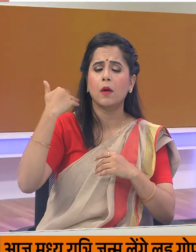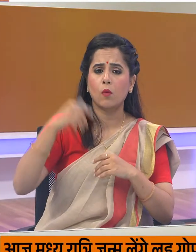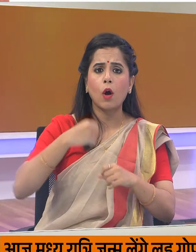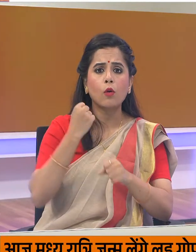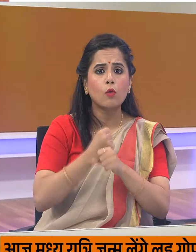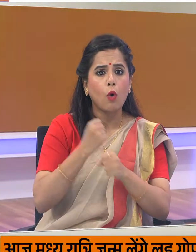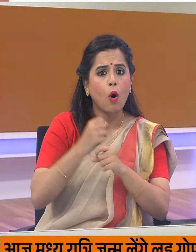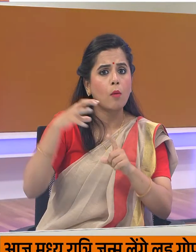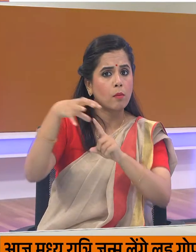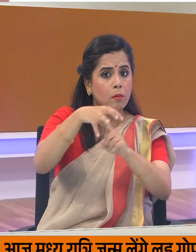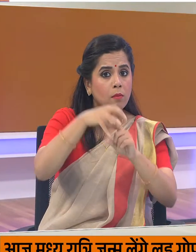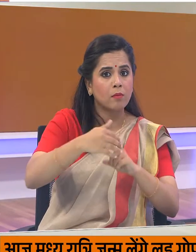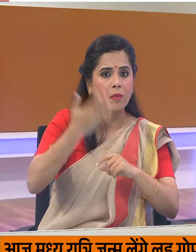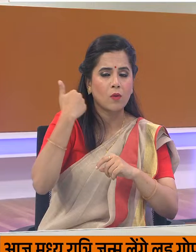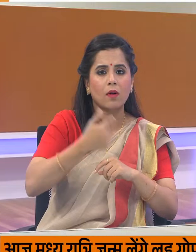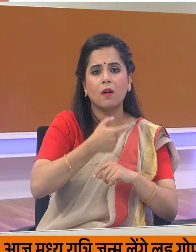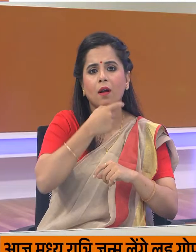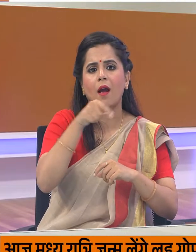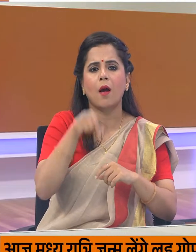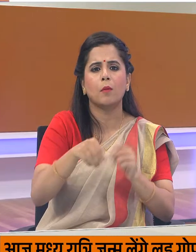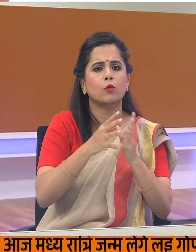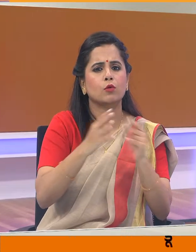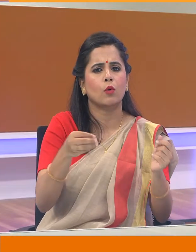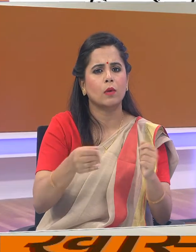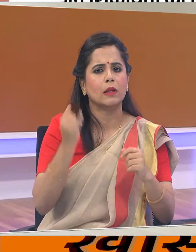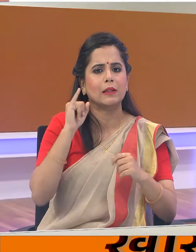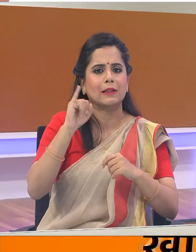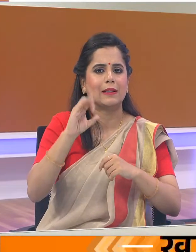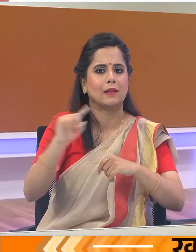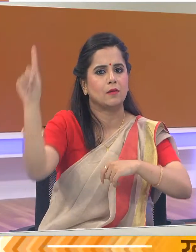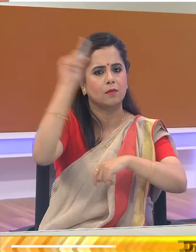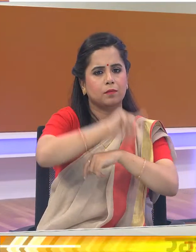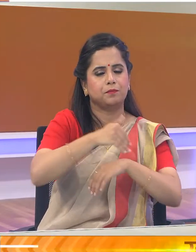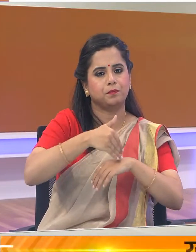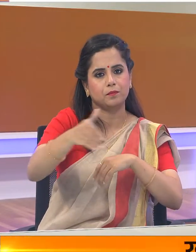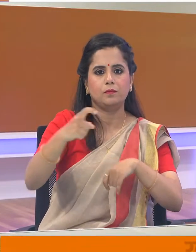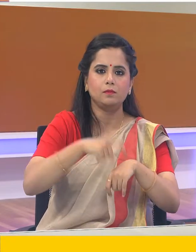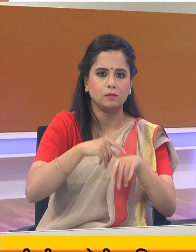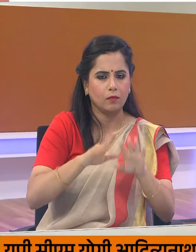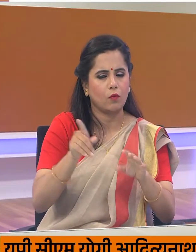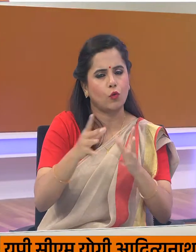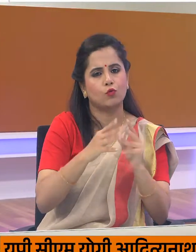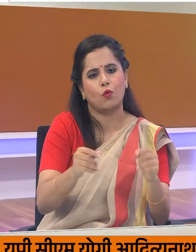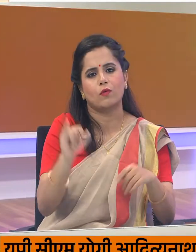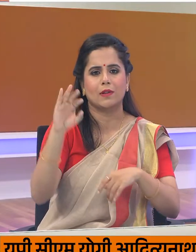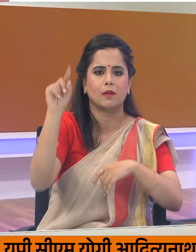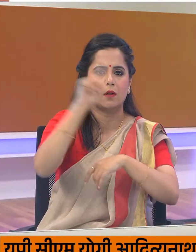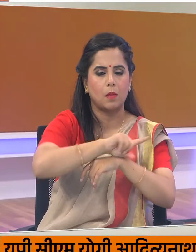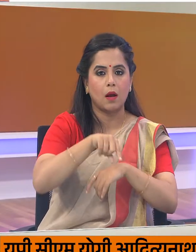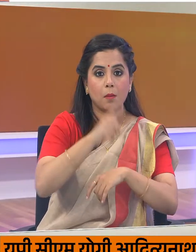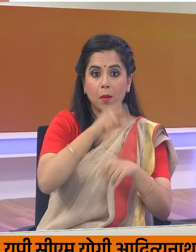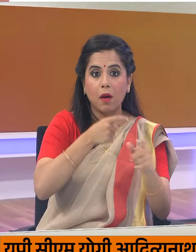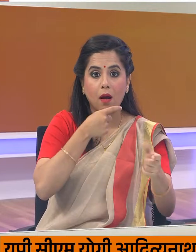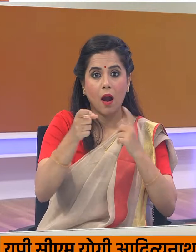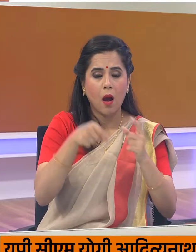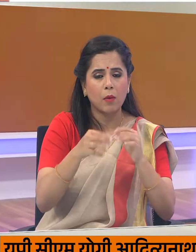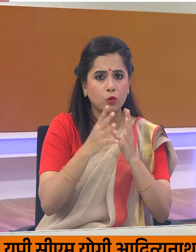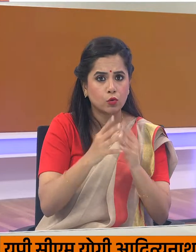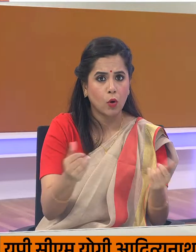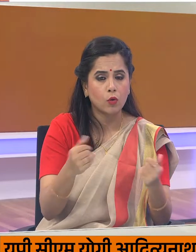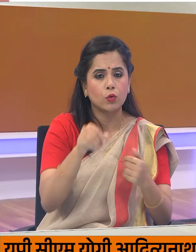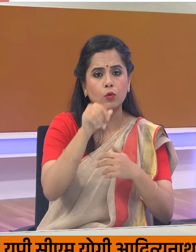सरकारी विभागों को शिकायतों के निवारण के लिए 60 दिन का समय निर्धारित था। जन शिकायत के समाधान के